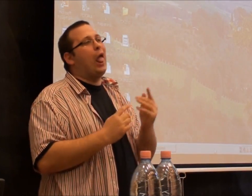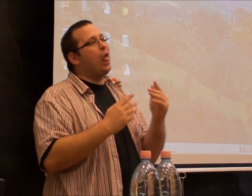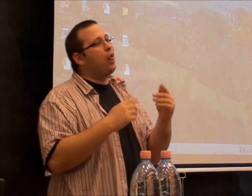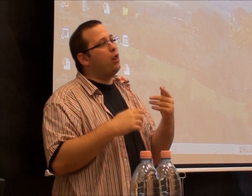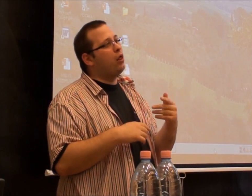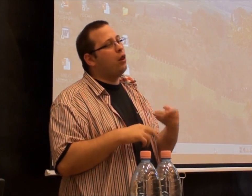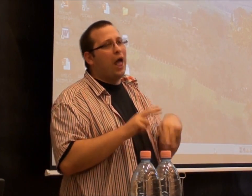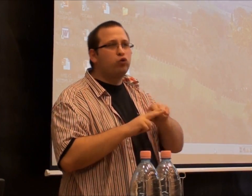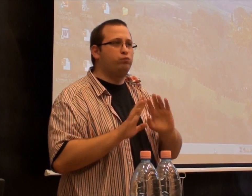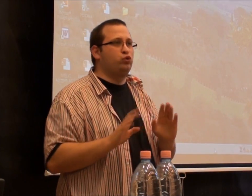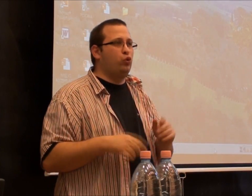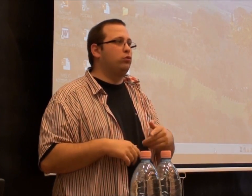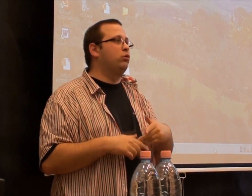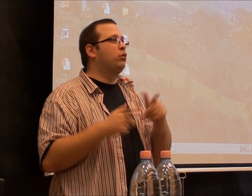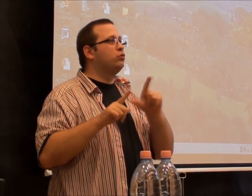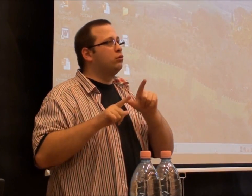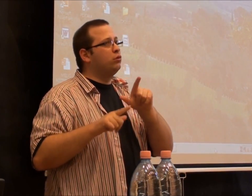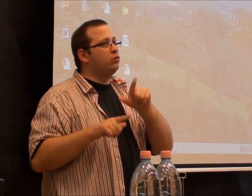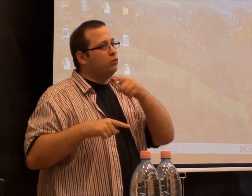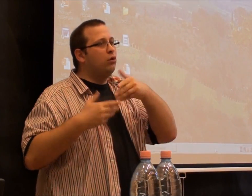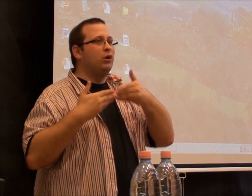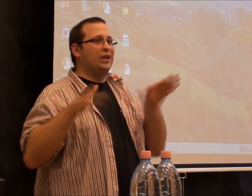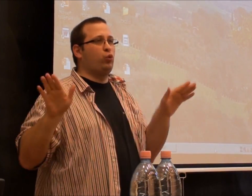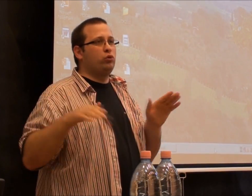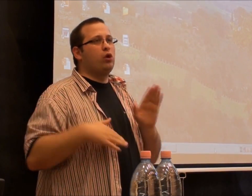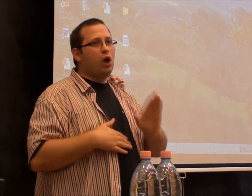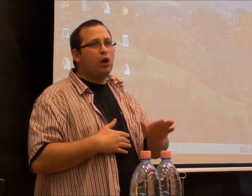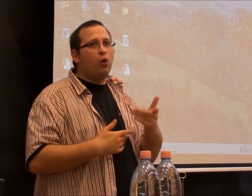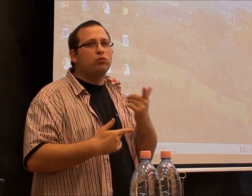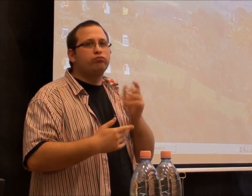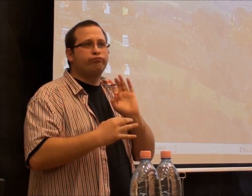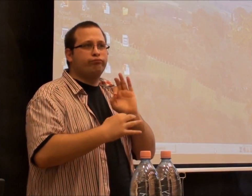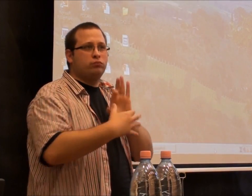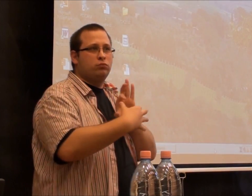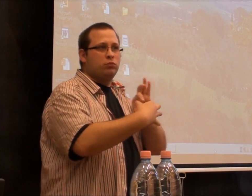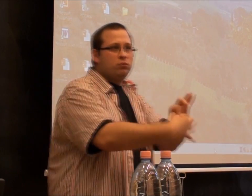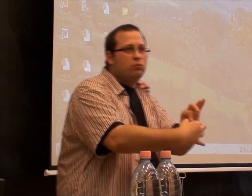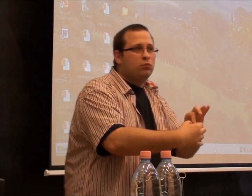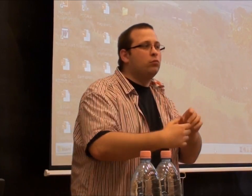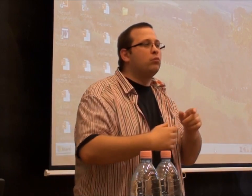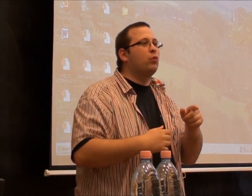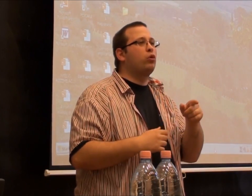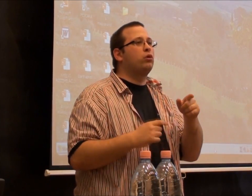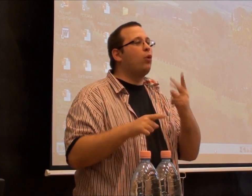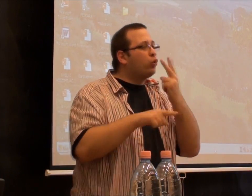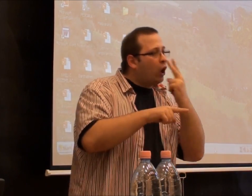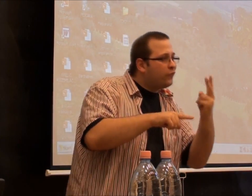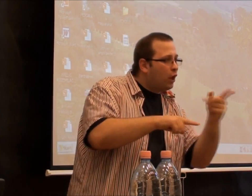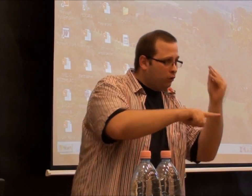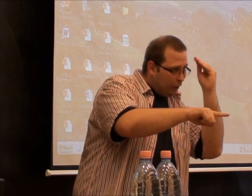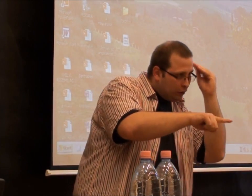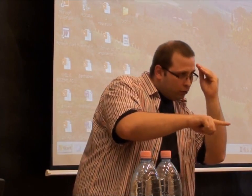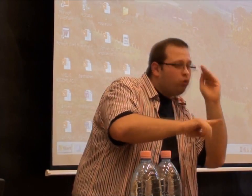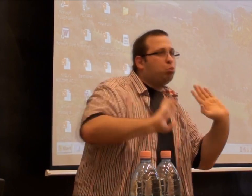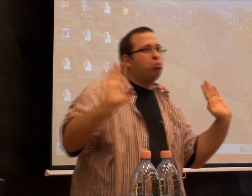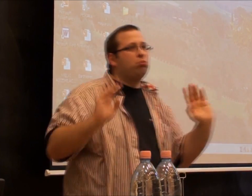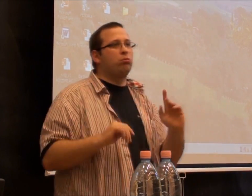tanár. Tehát, hogy jó tolmácsol a tolmács. De nyitottak arra a tanárok is, hogy odafigyelnek,